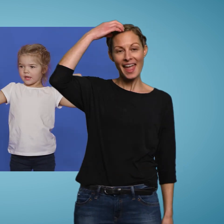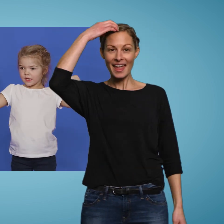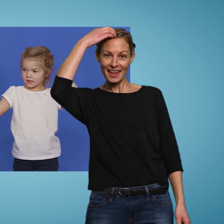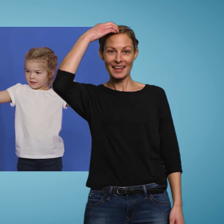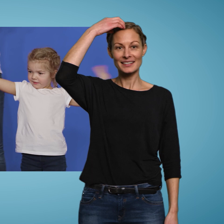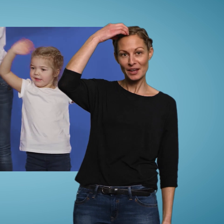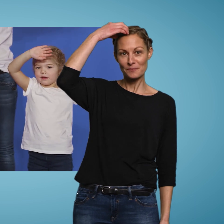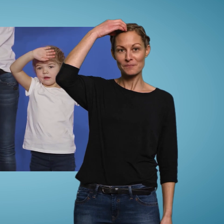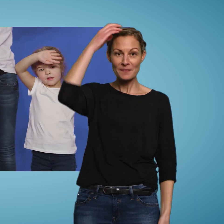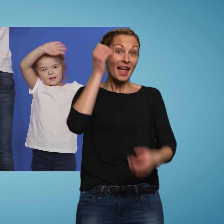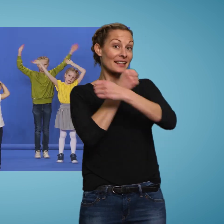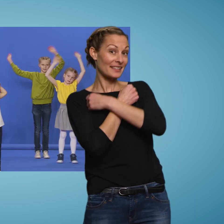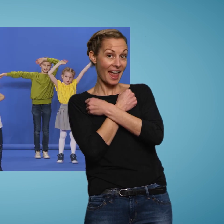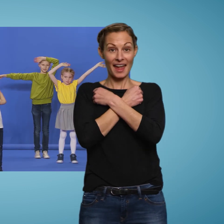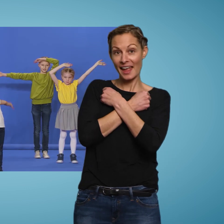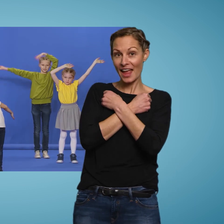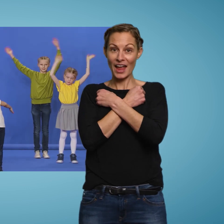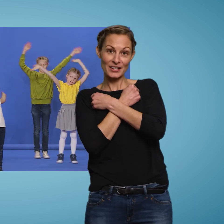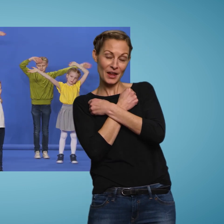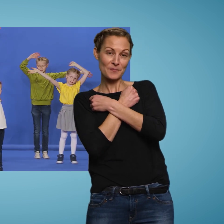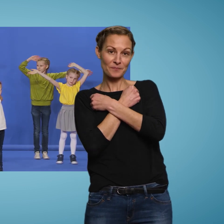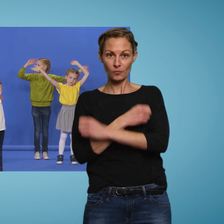Teddy, Edi, Teddy,